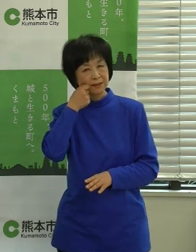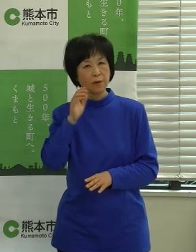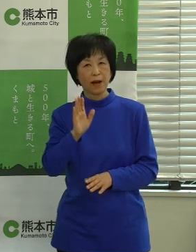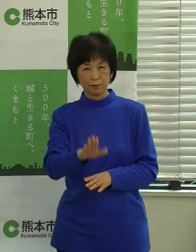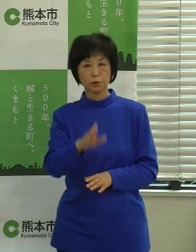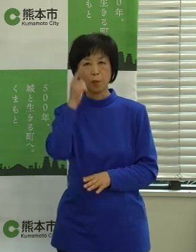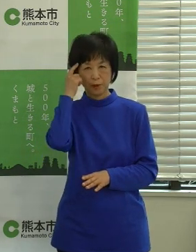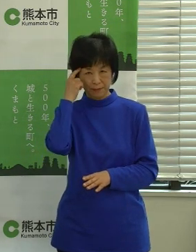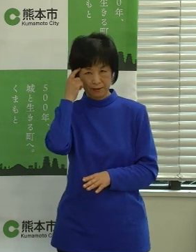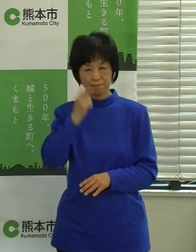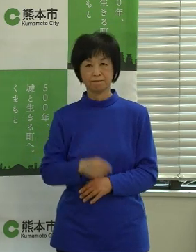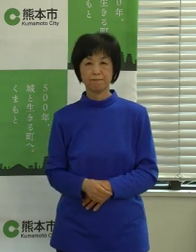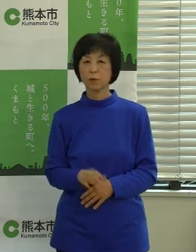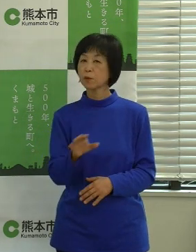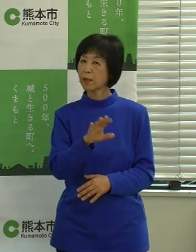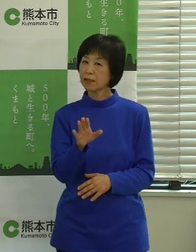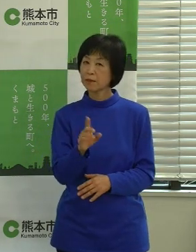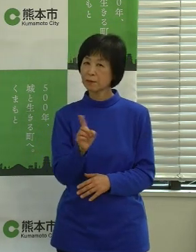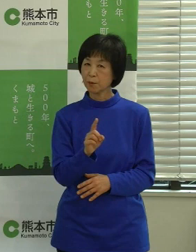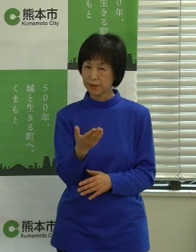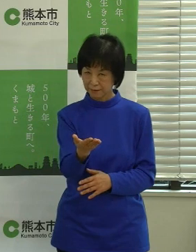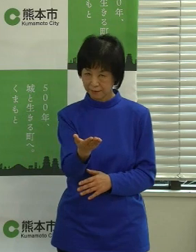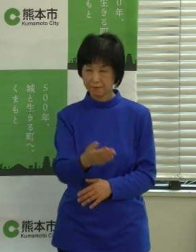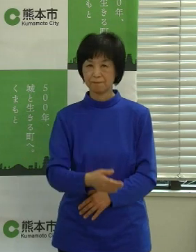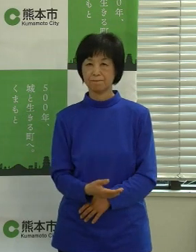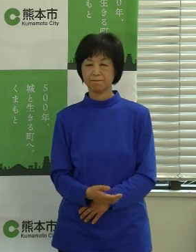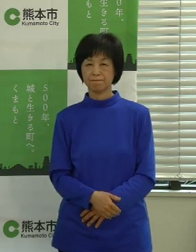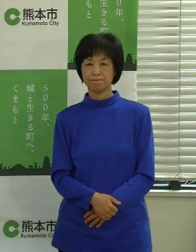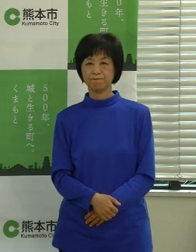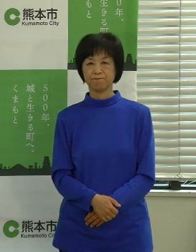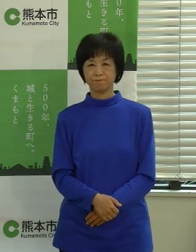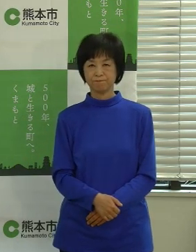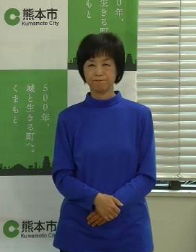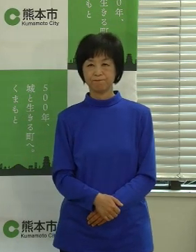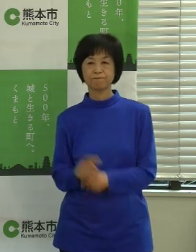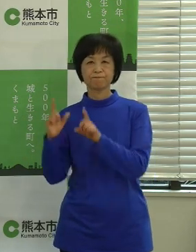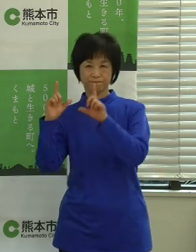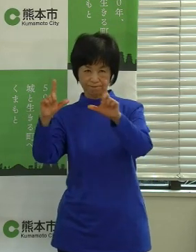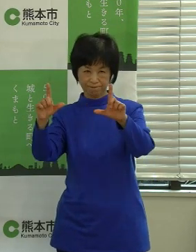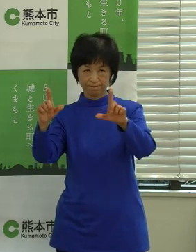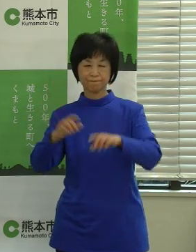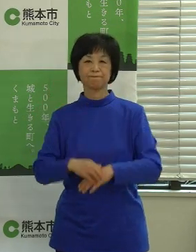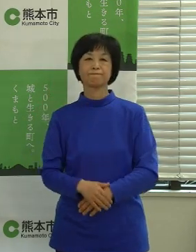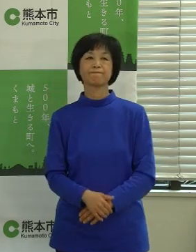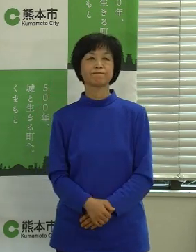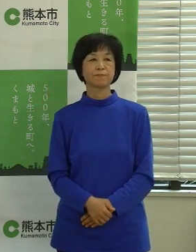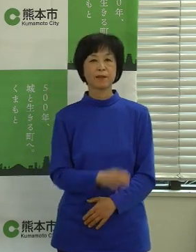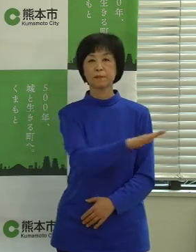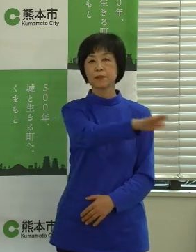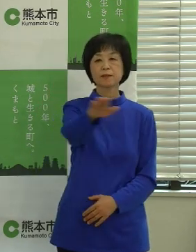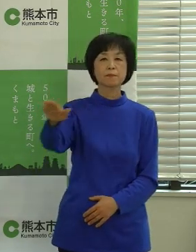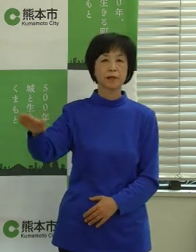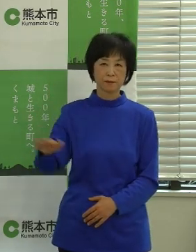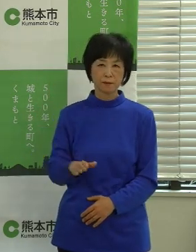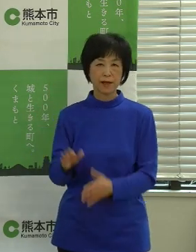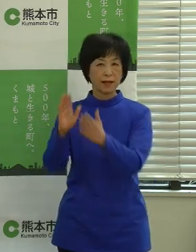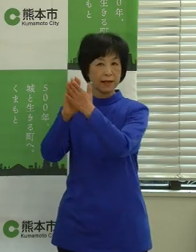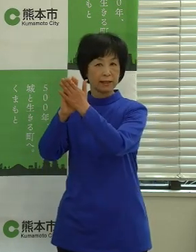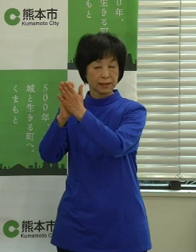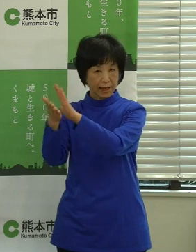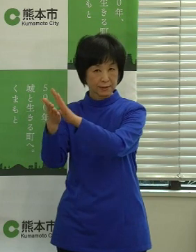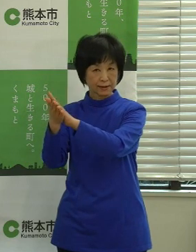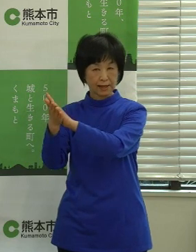が、そのあたりの受け止めをお伺いします。 うん、そうですね、皆さんにやはりさまざまな県からのチェックリスト